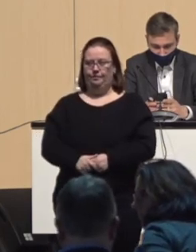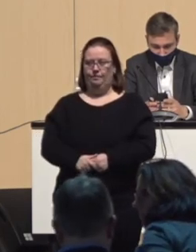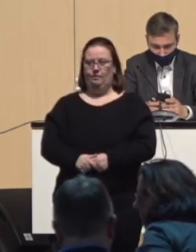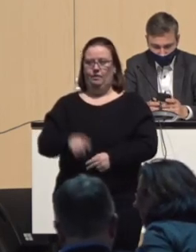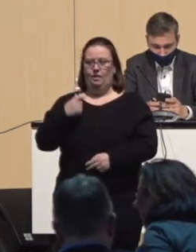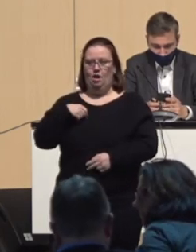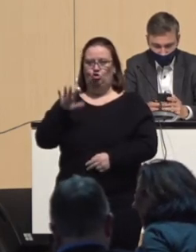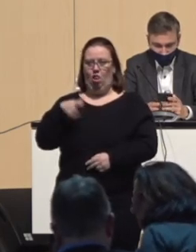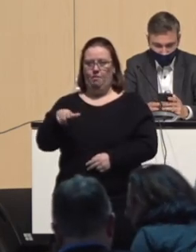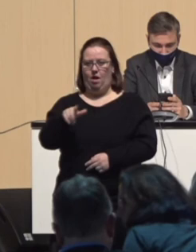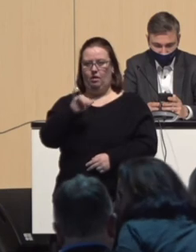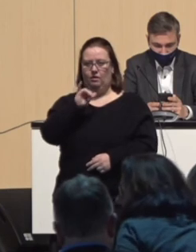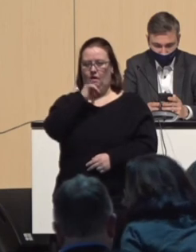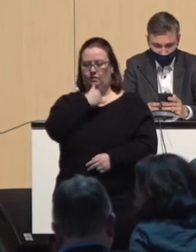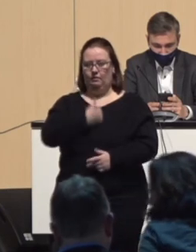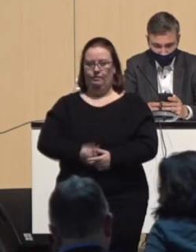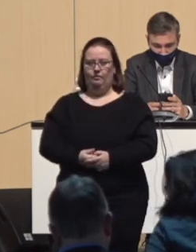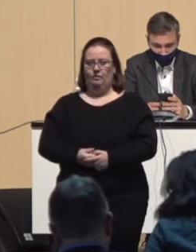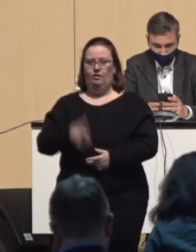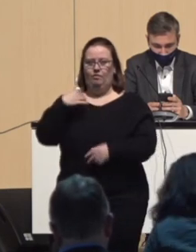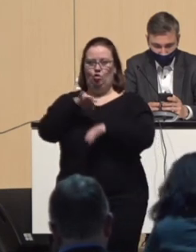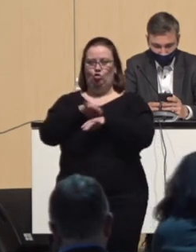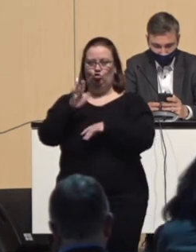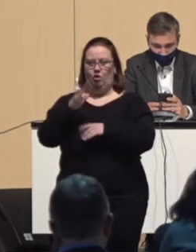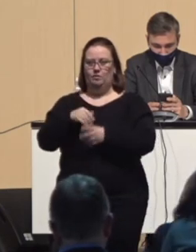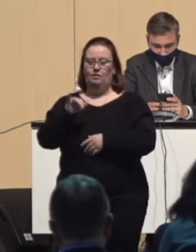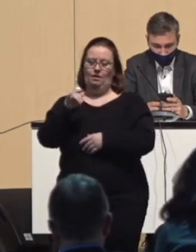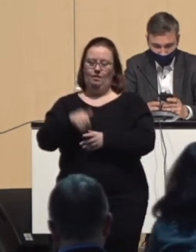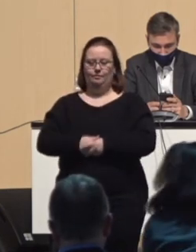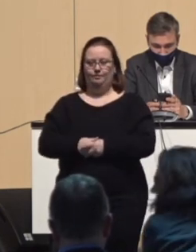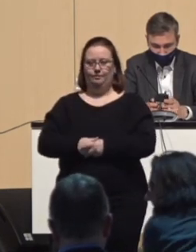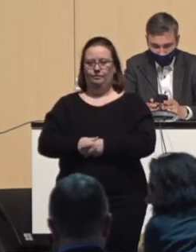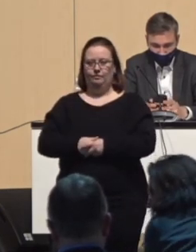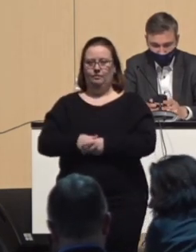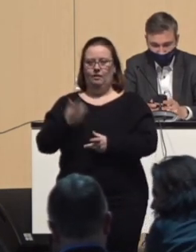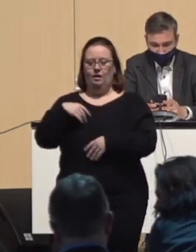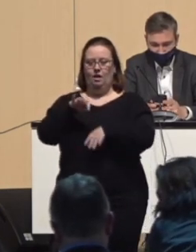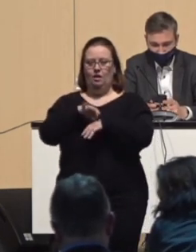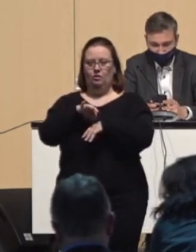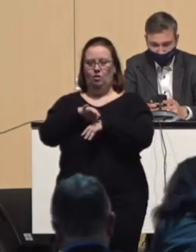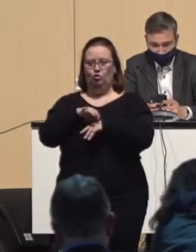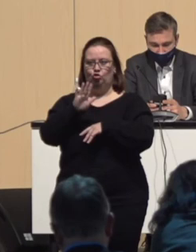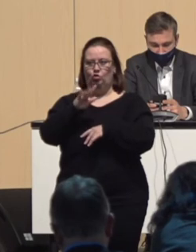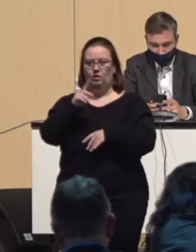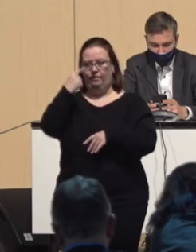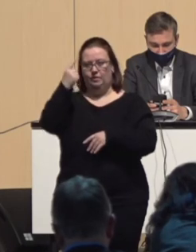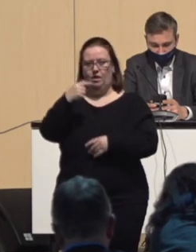Herr Schollbach, Frau Dr. Schöps, Herr Dr.